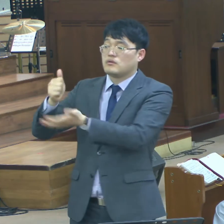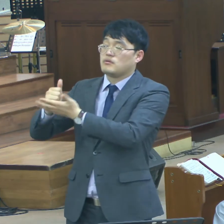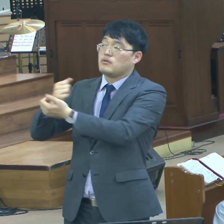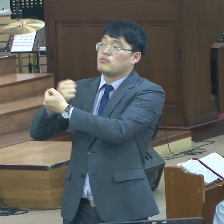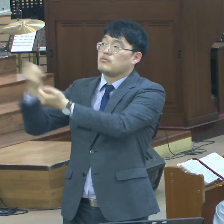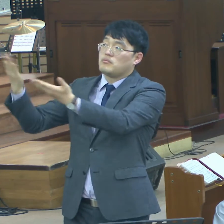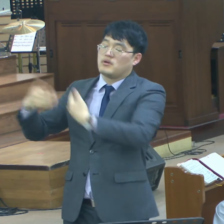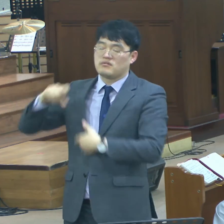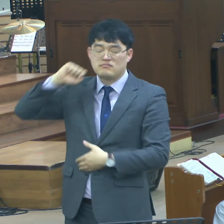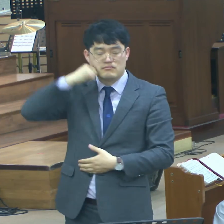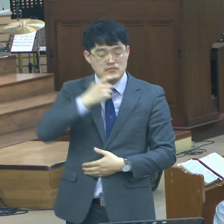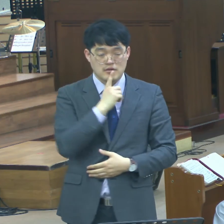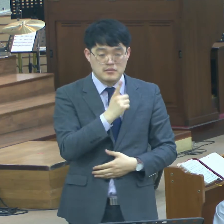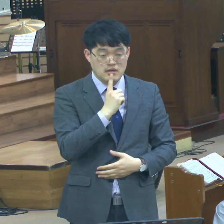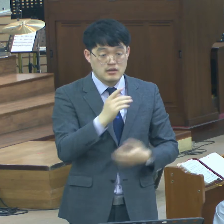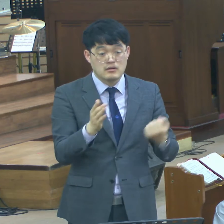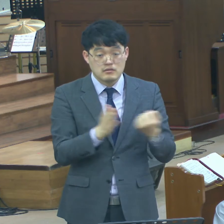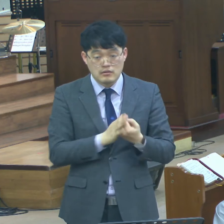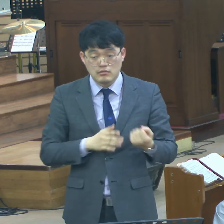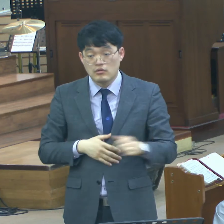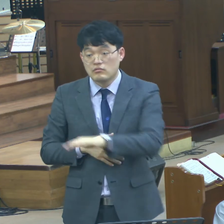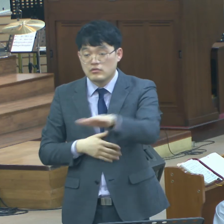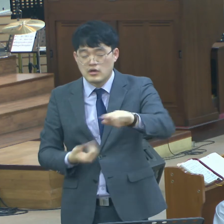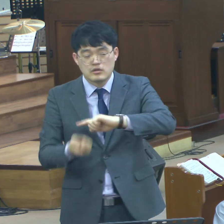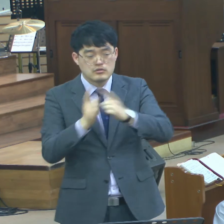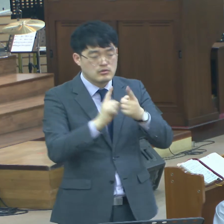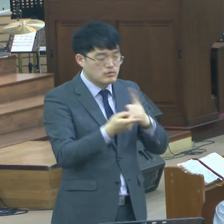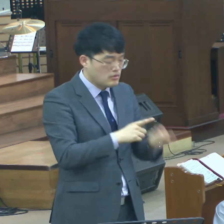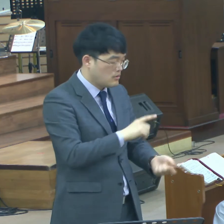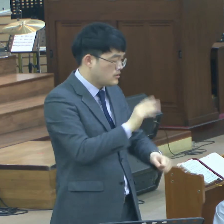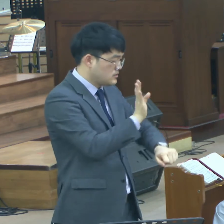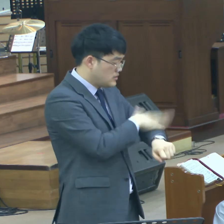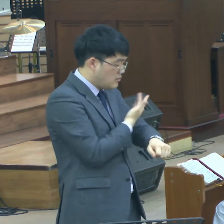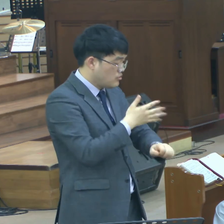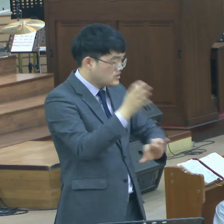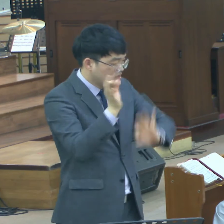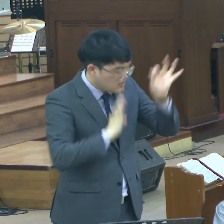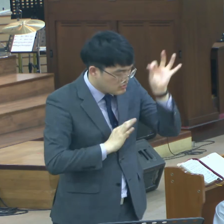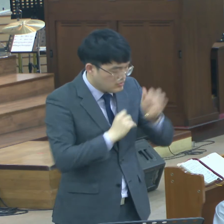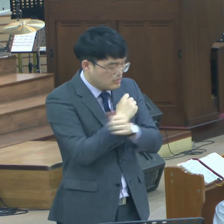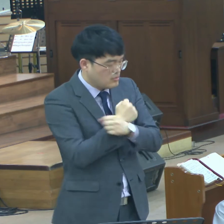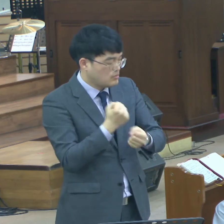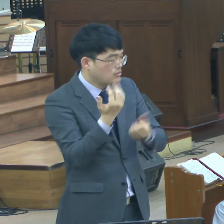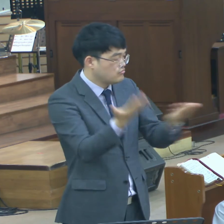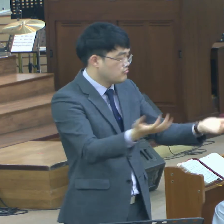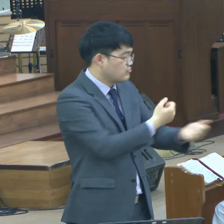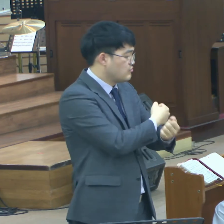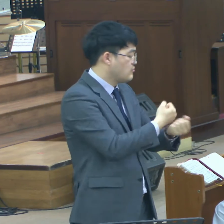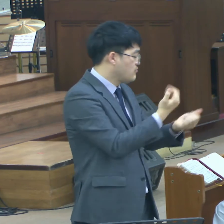그러므로 우리가 서로의 잘못을 용서해 줄 때 하나님은 우리를 받으실 수 있다.